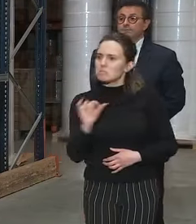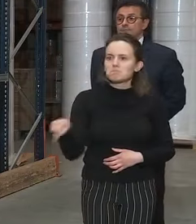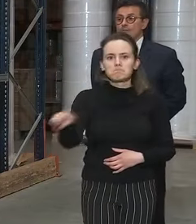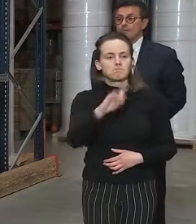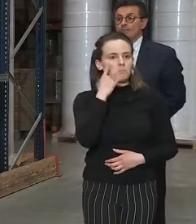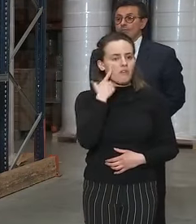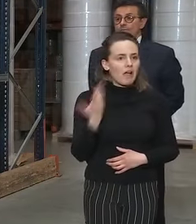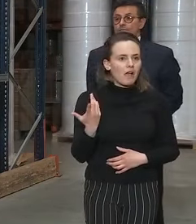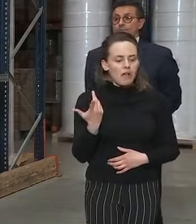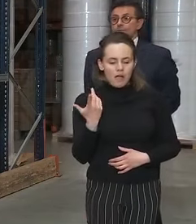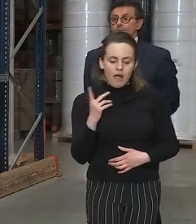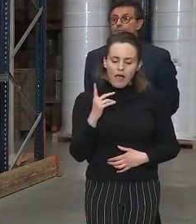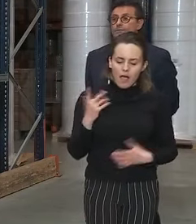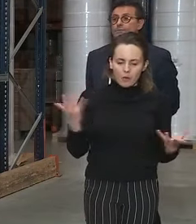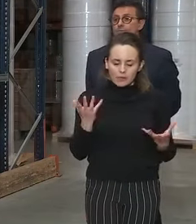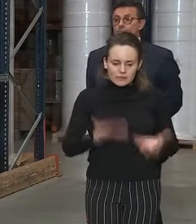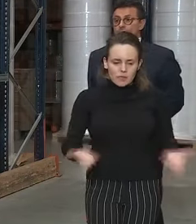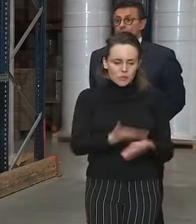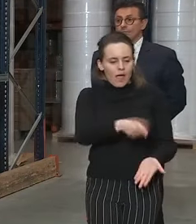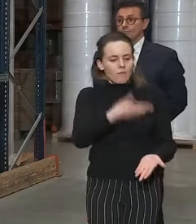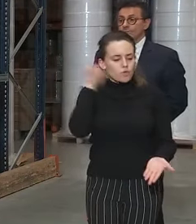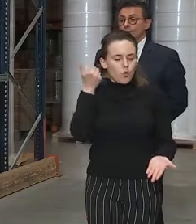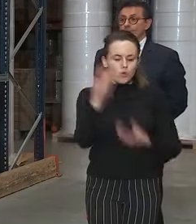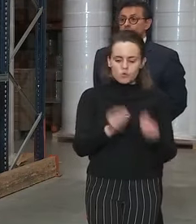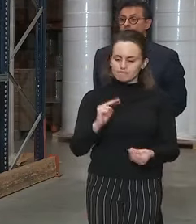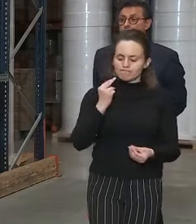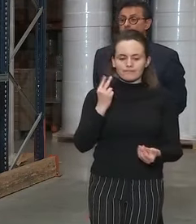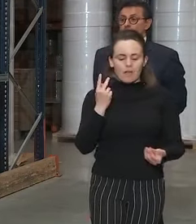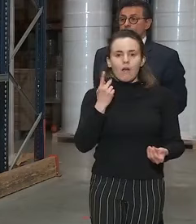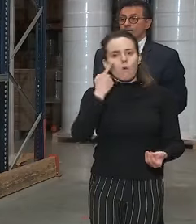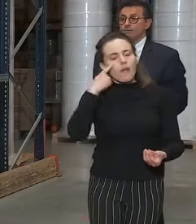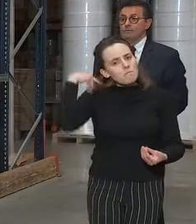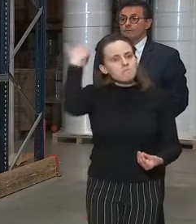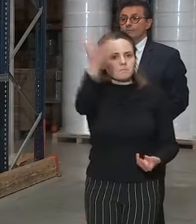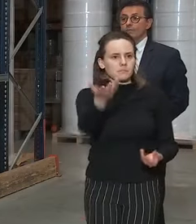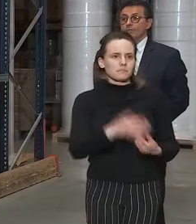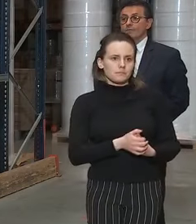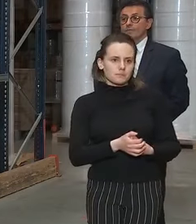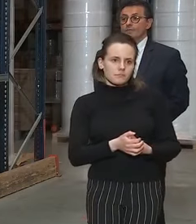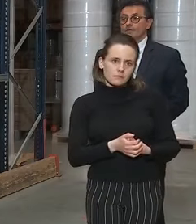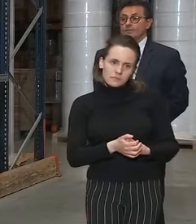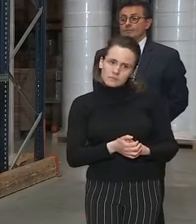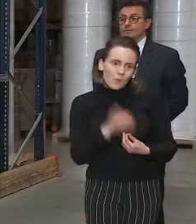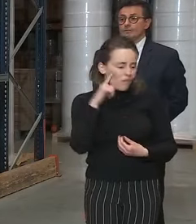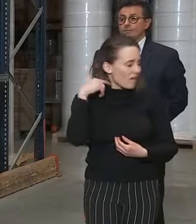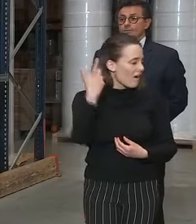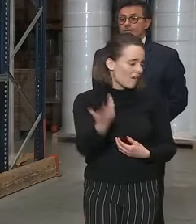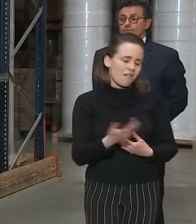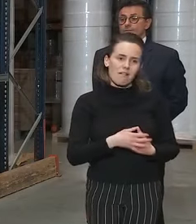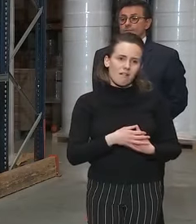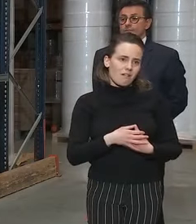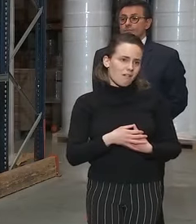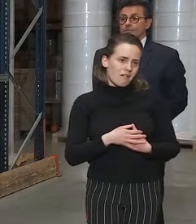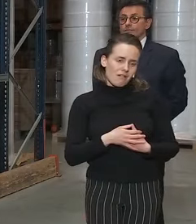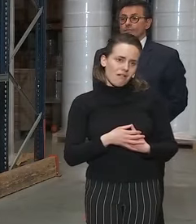qu'on pouvait mieux faire, ce qu'on aurait pu mieux faire. Et on devra le faire là aussi avec un principe de justice à l'égard de tous les choix passés, quels que soient